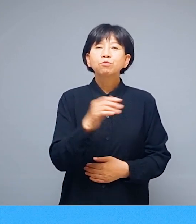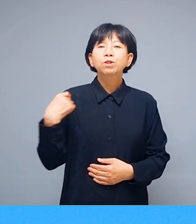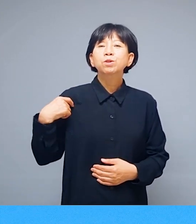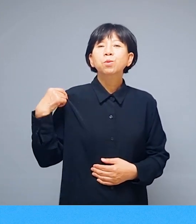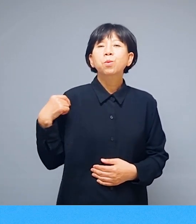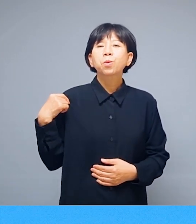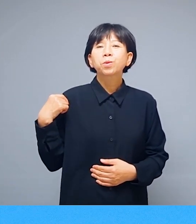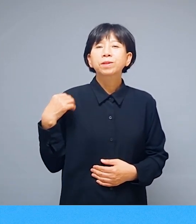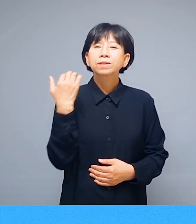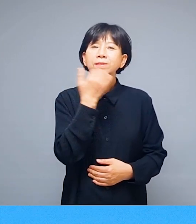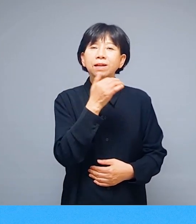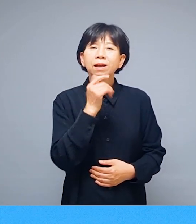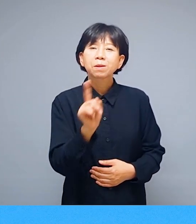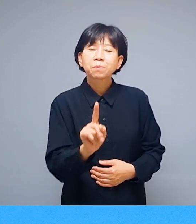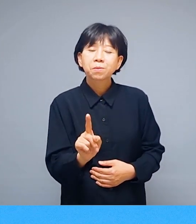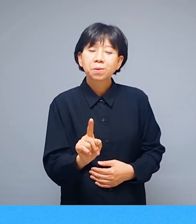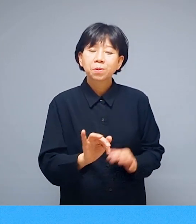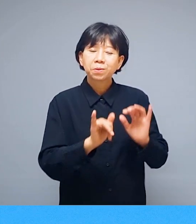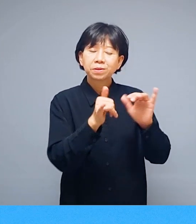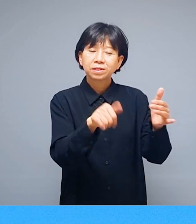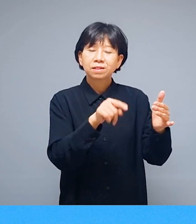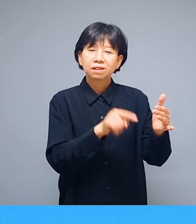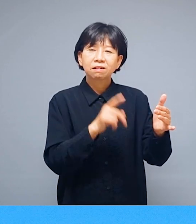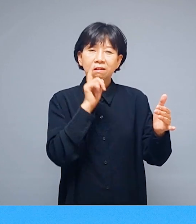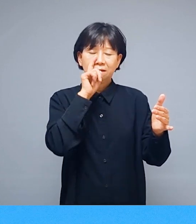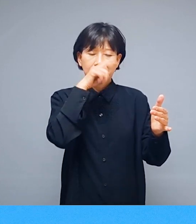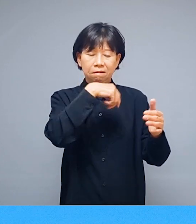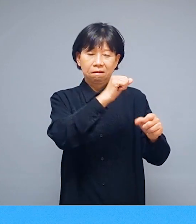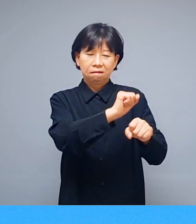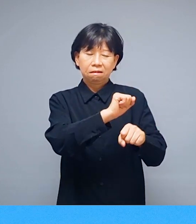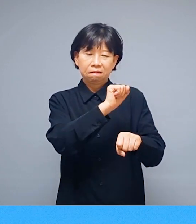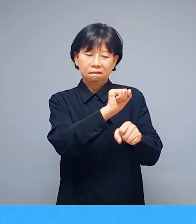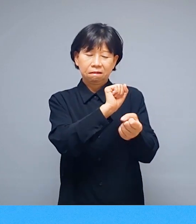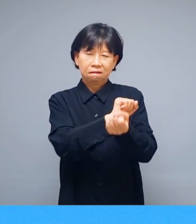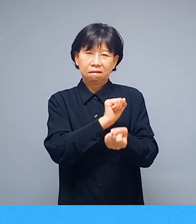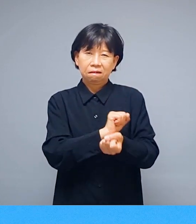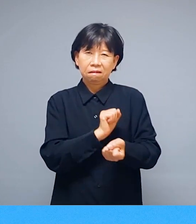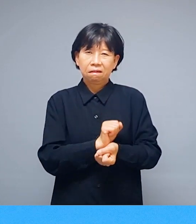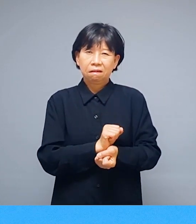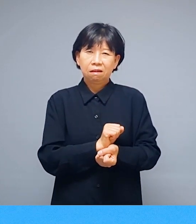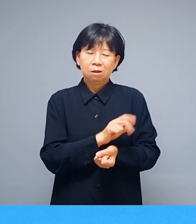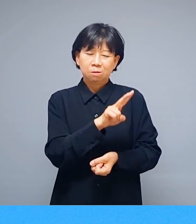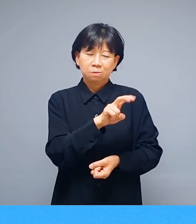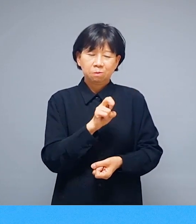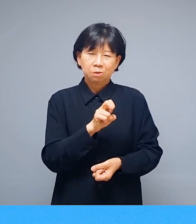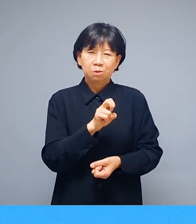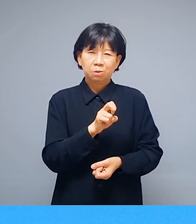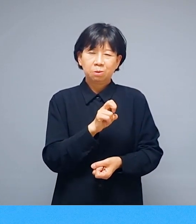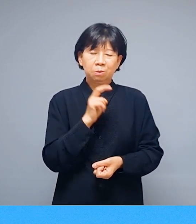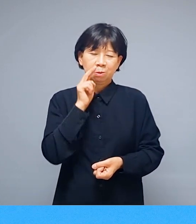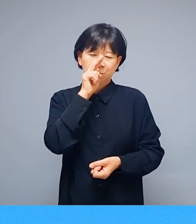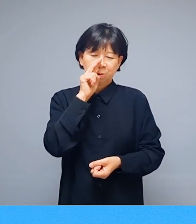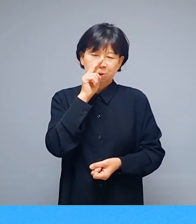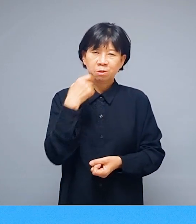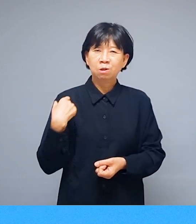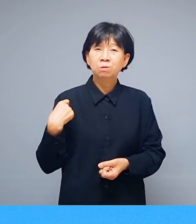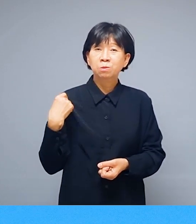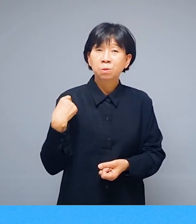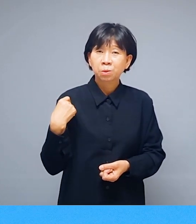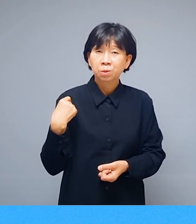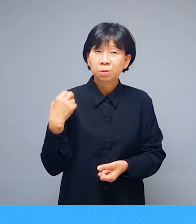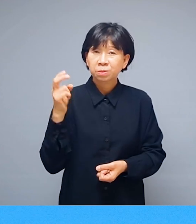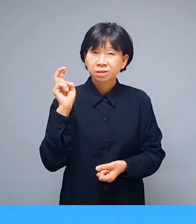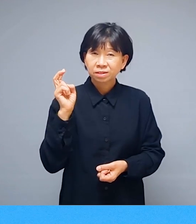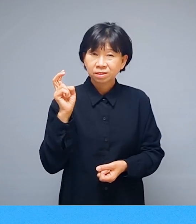있을까요? 세상에서 더럽혀진 옷, 미워하고 시기하는 그런 옷을 혹시